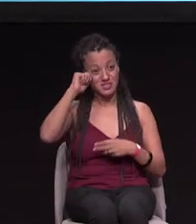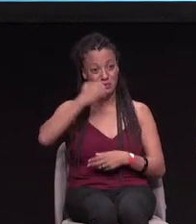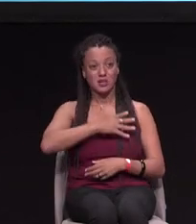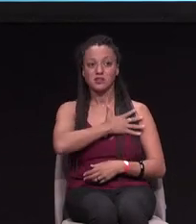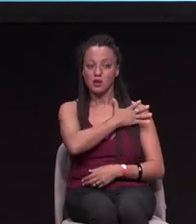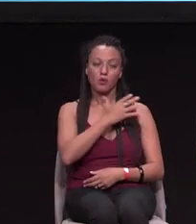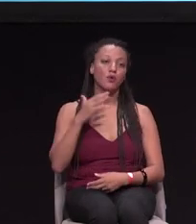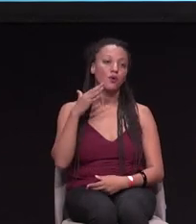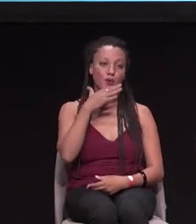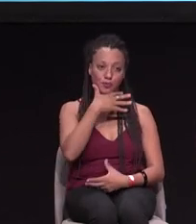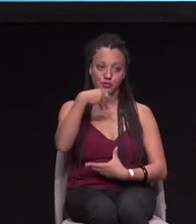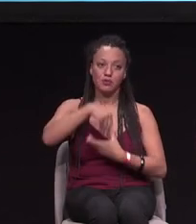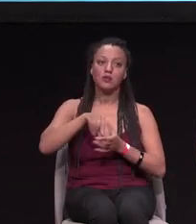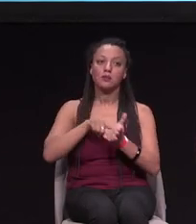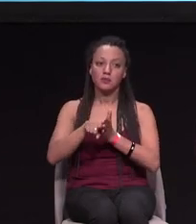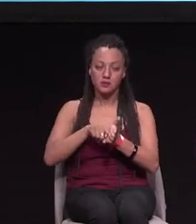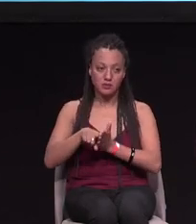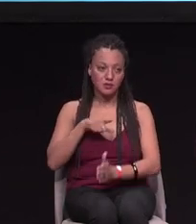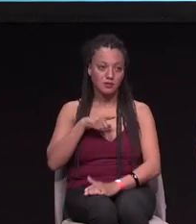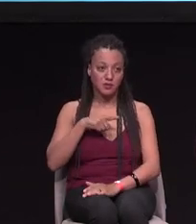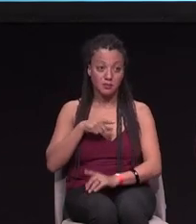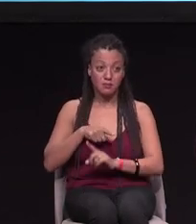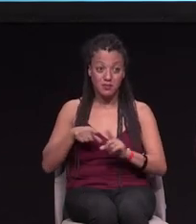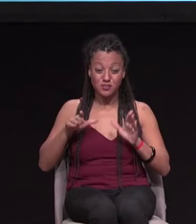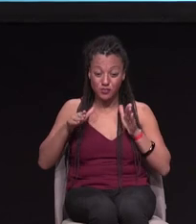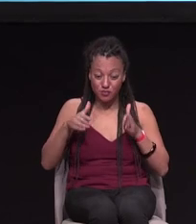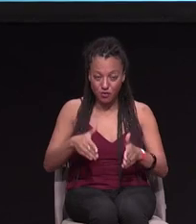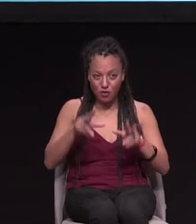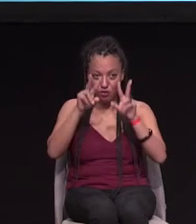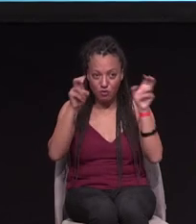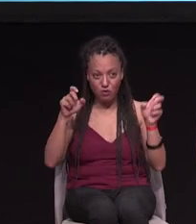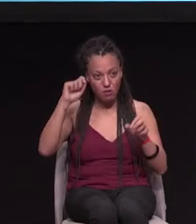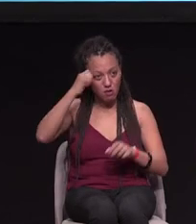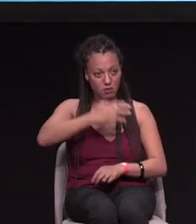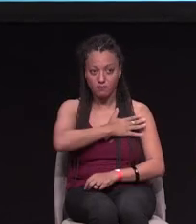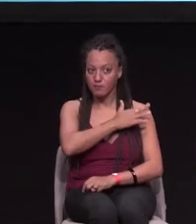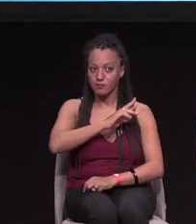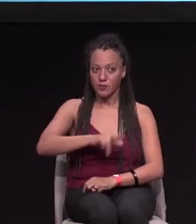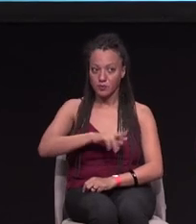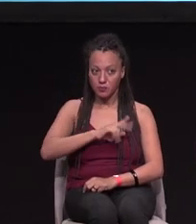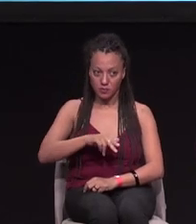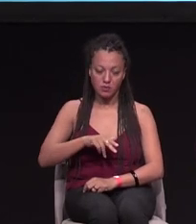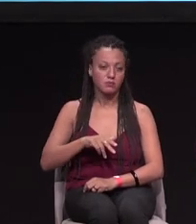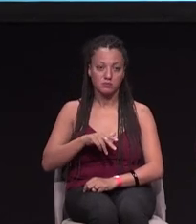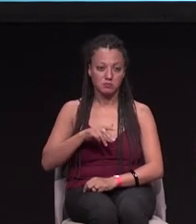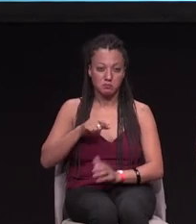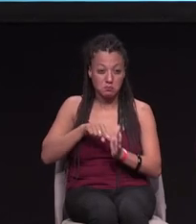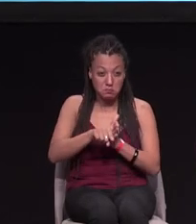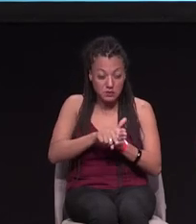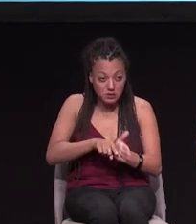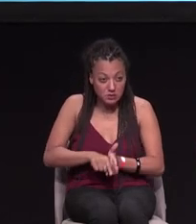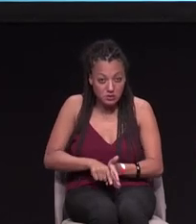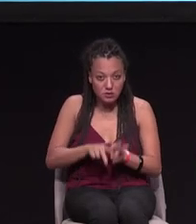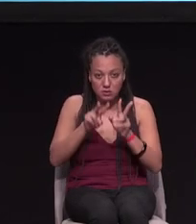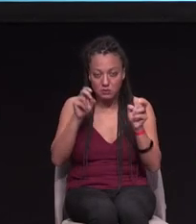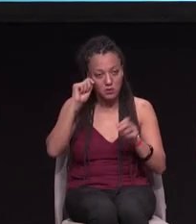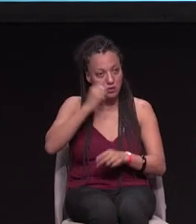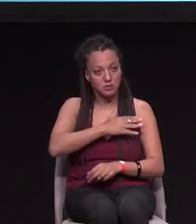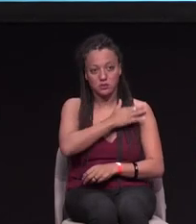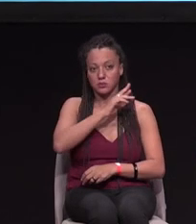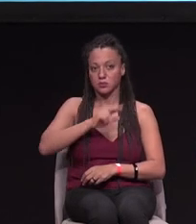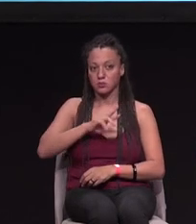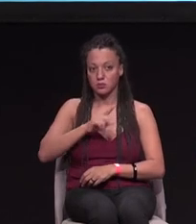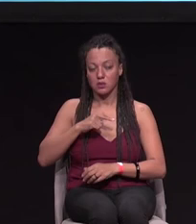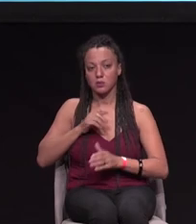pesquisa mas não foi a minha pesquisa teorias do racismo e esse racismo né e pra